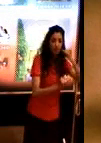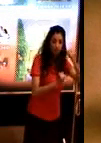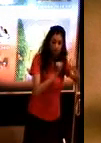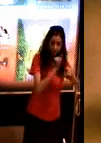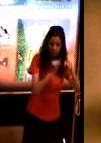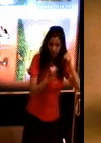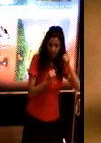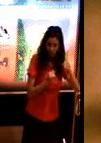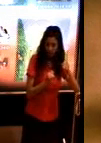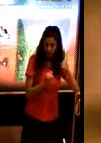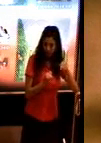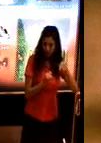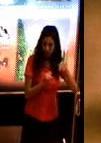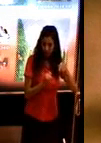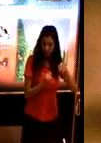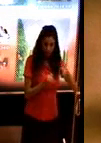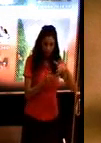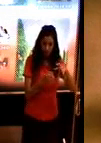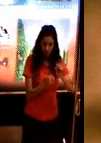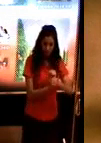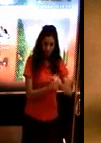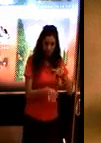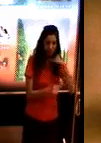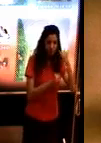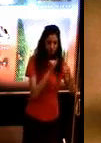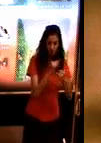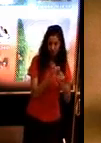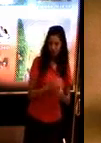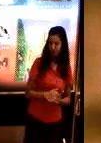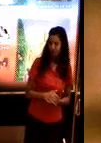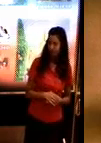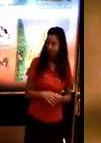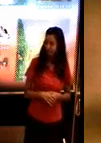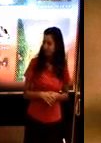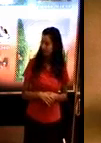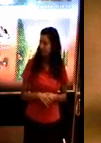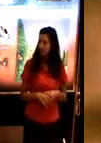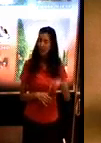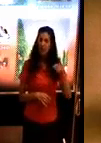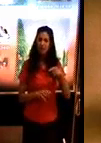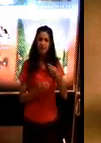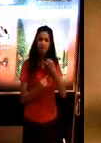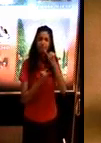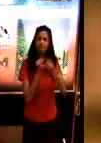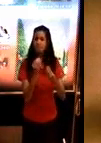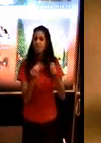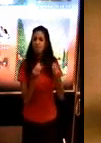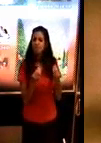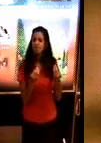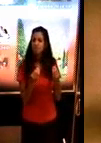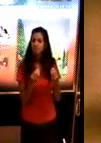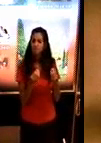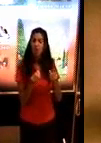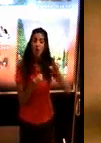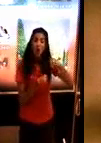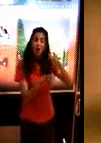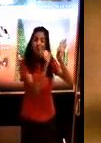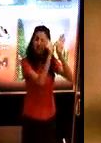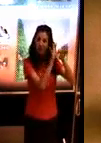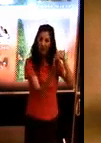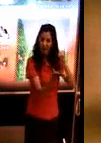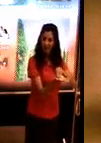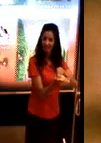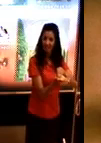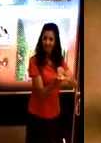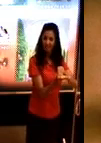poder de hacer daño a la tierra y al mar. Bueno, aquí menciona, ¿verdad? Y dice, vi también otro ángel que